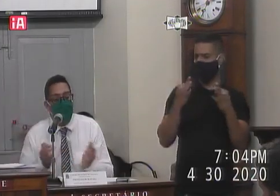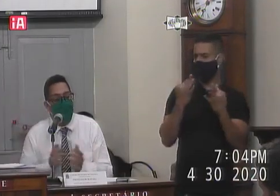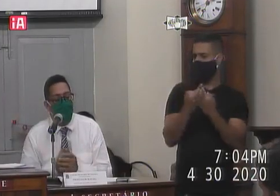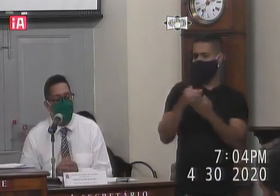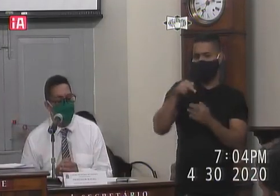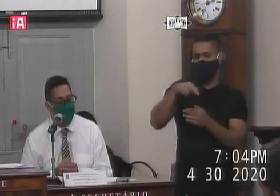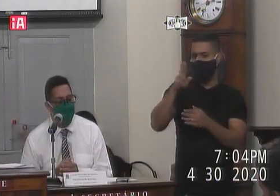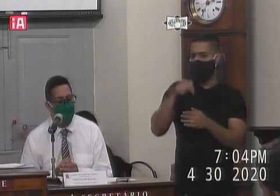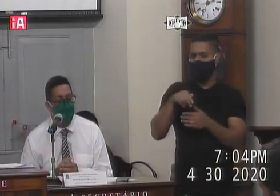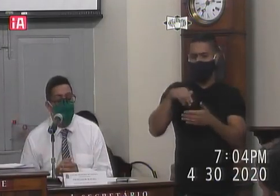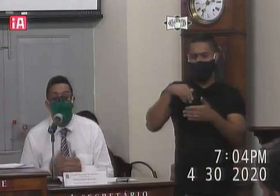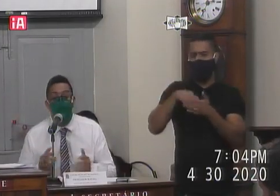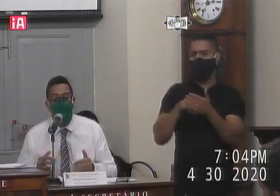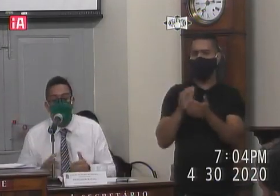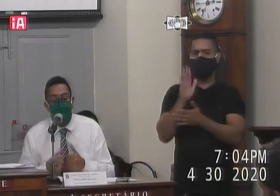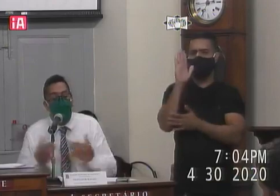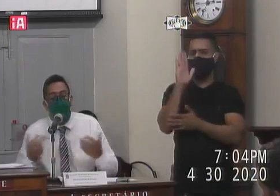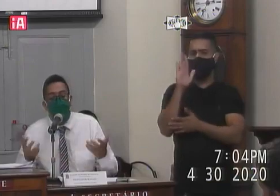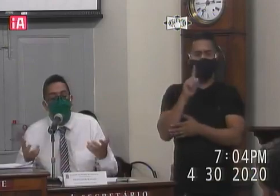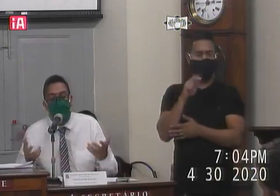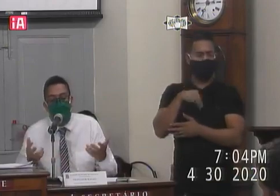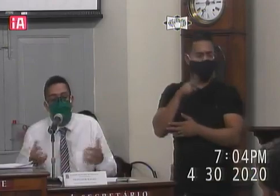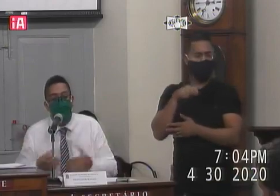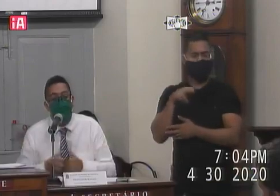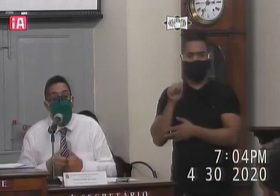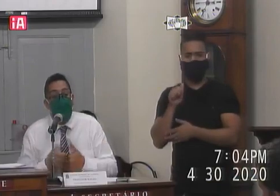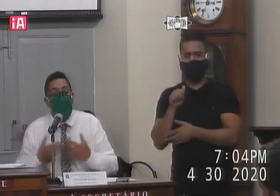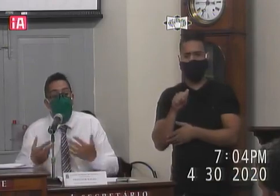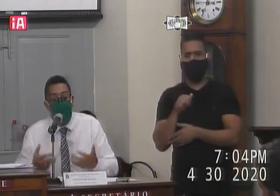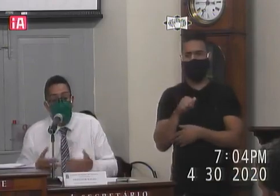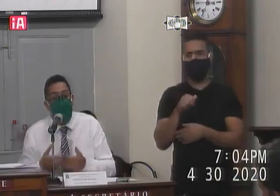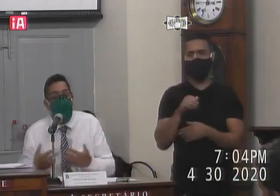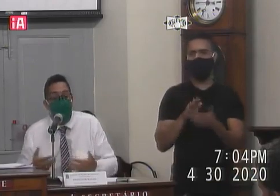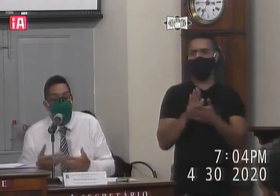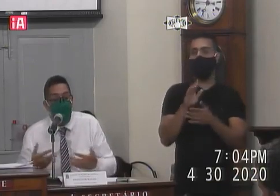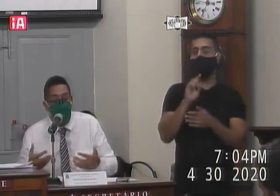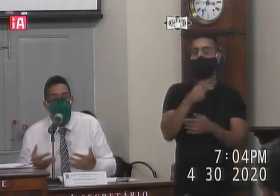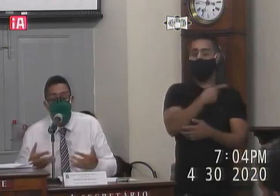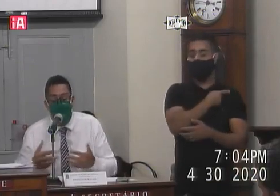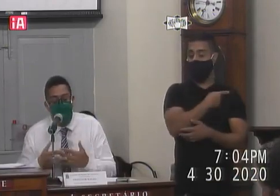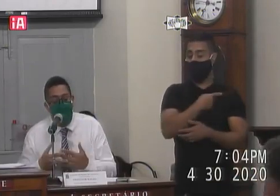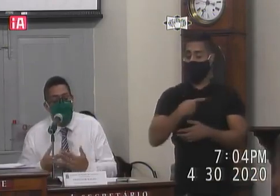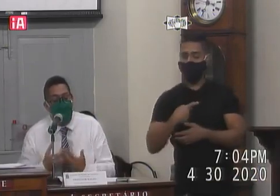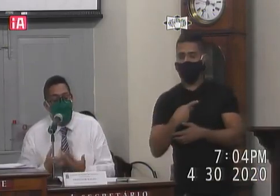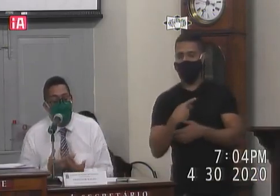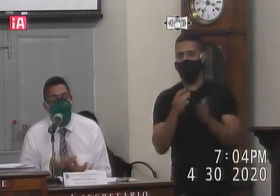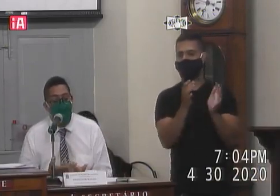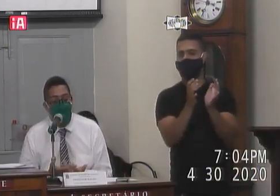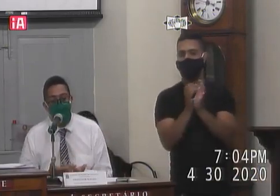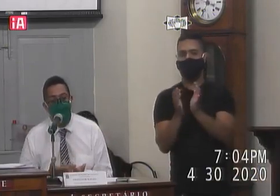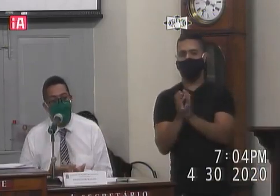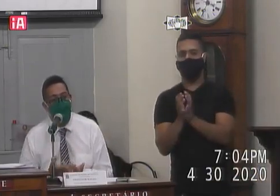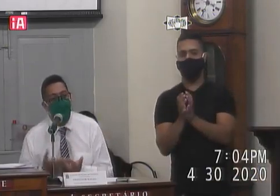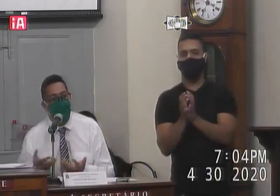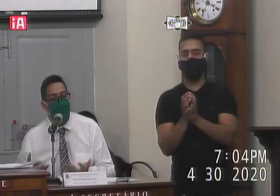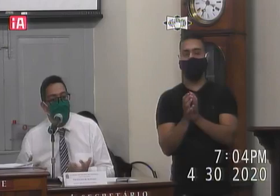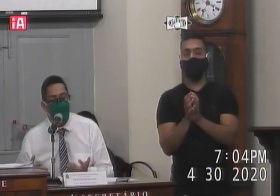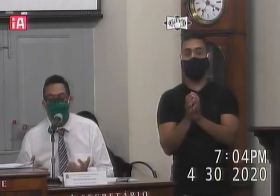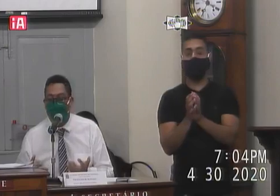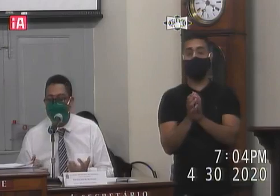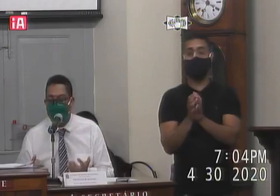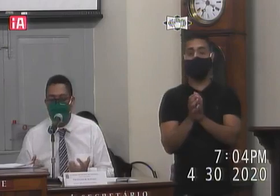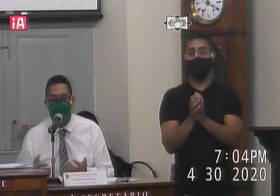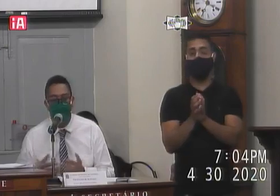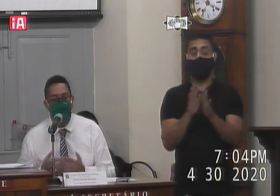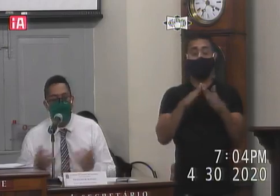nenhuma eleição na vida. A única coisa que eu tinha disputado era presidente da associação da Grêmio Estudantil do Instituto